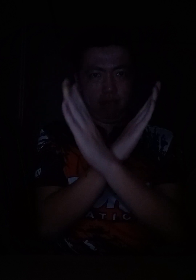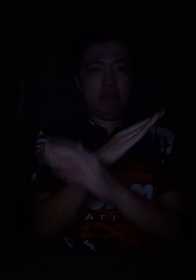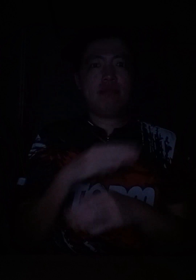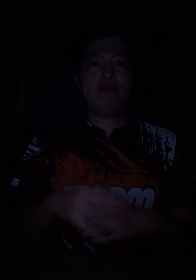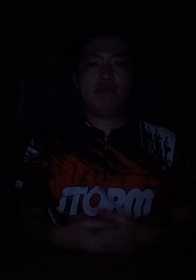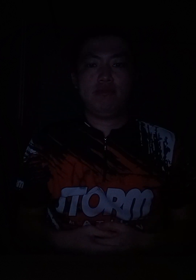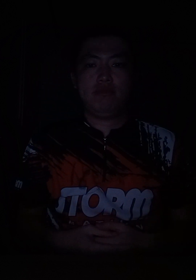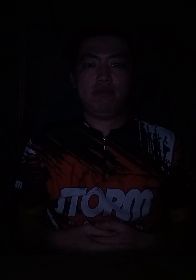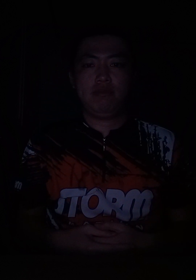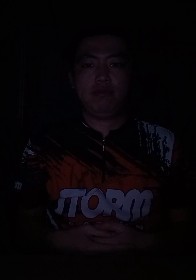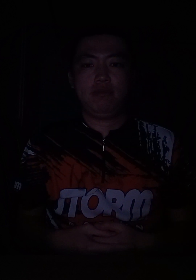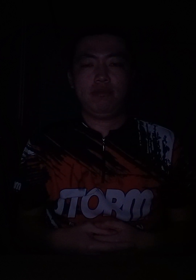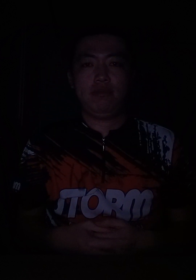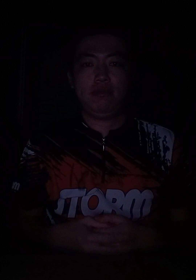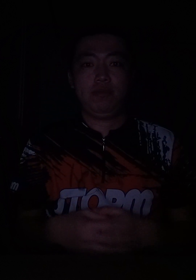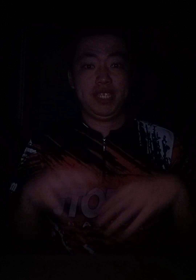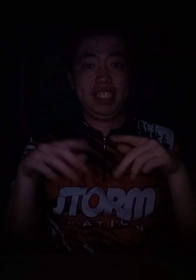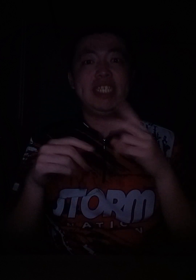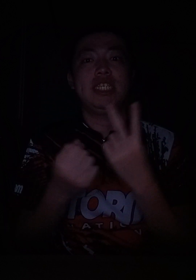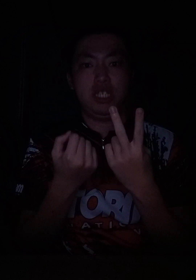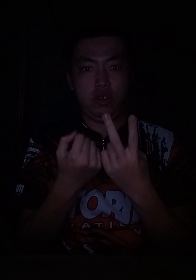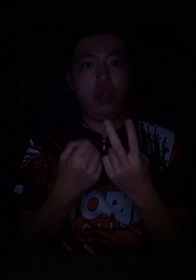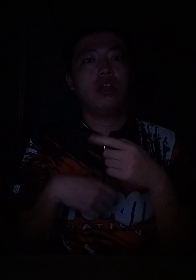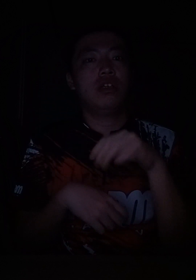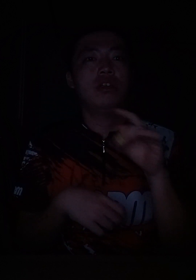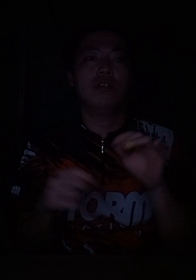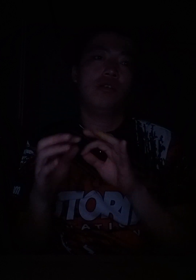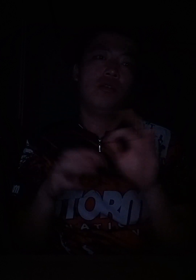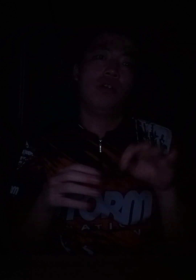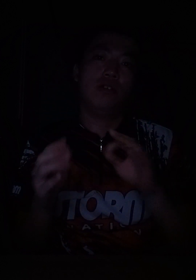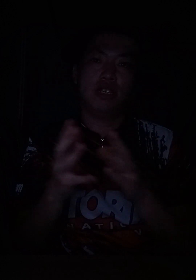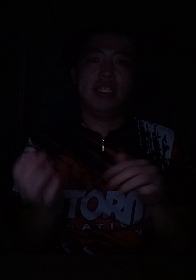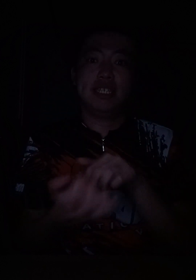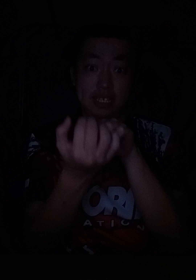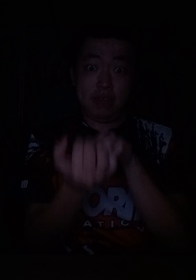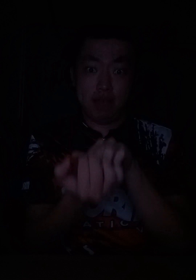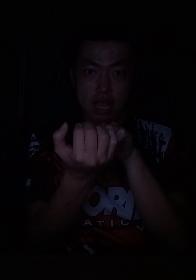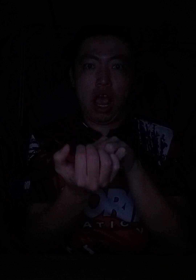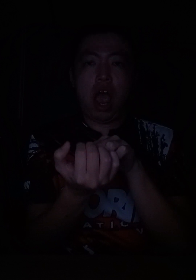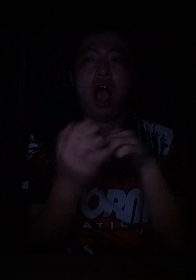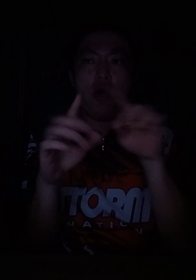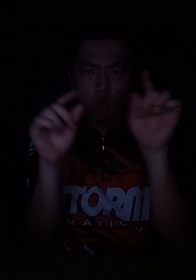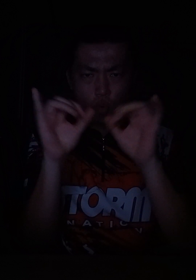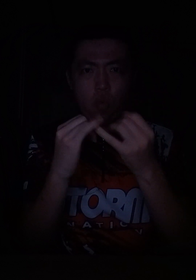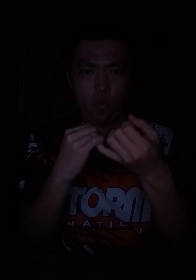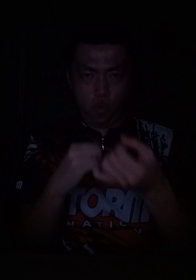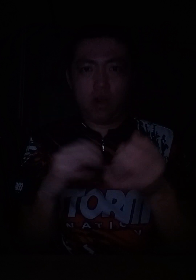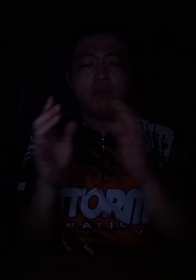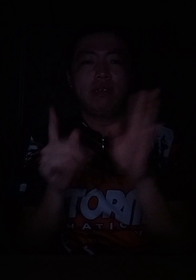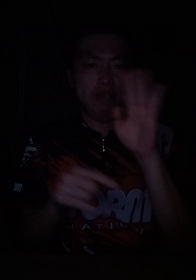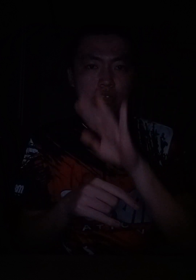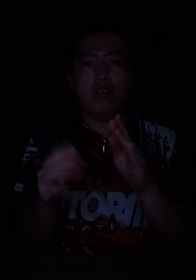못하게 하는 겁니다. 지난 2000년에는 이 안전장비를 승강기마다 꼭 설치하도록 하는 법이